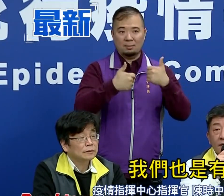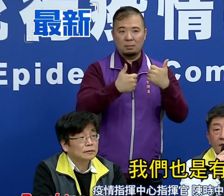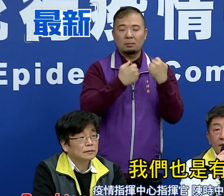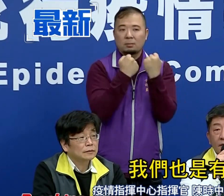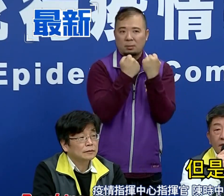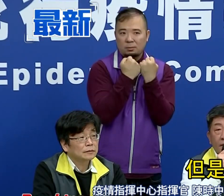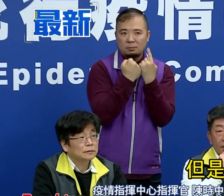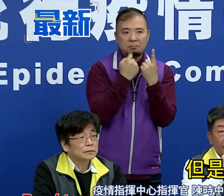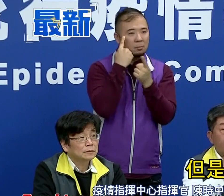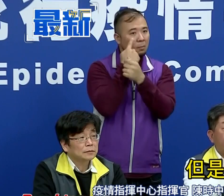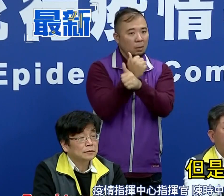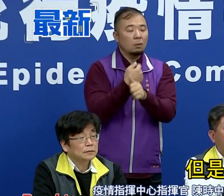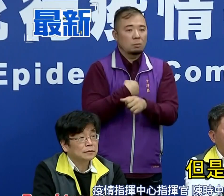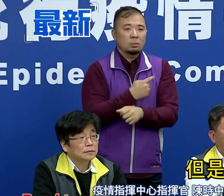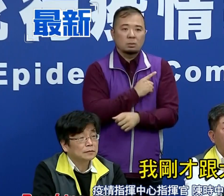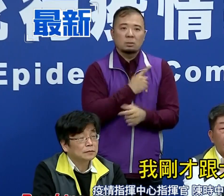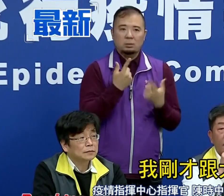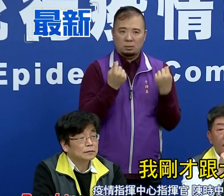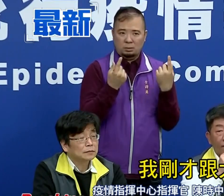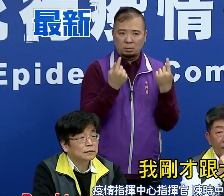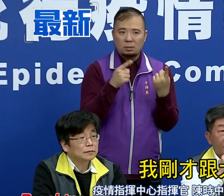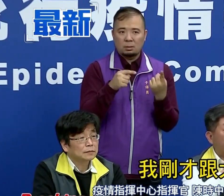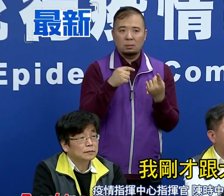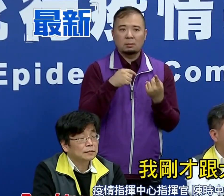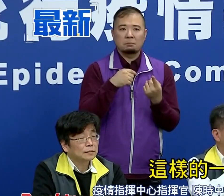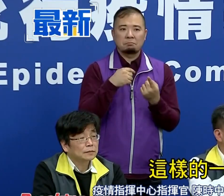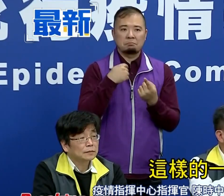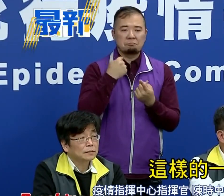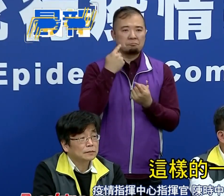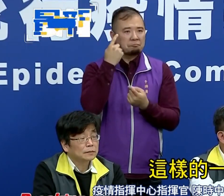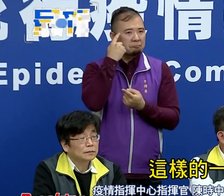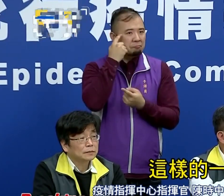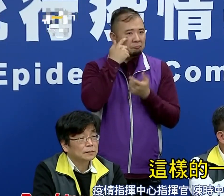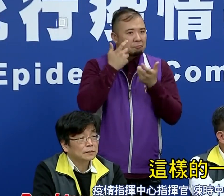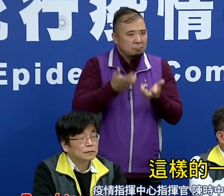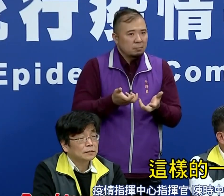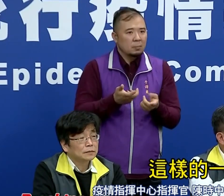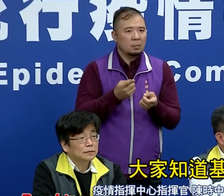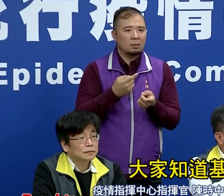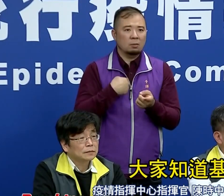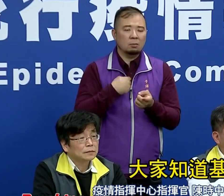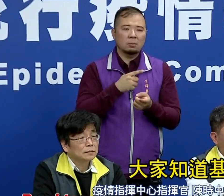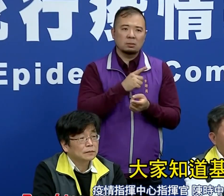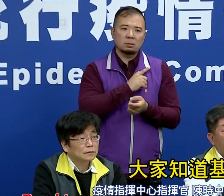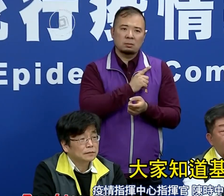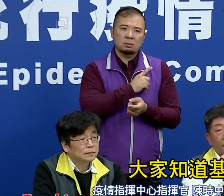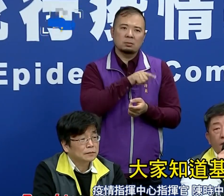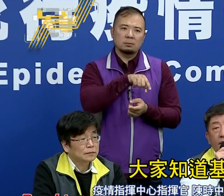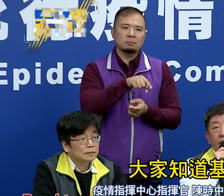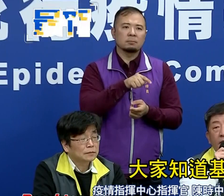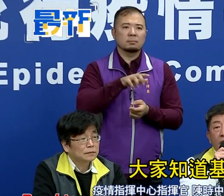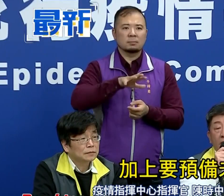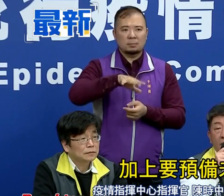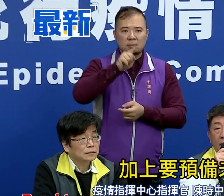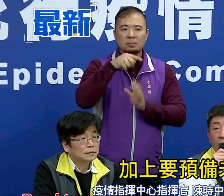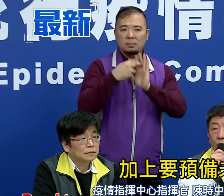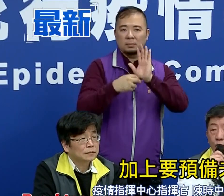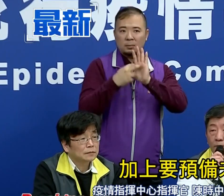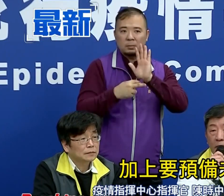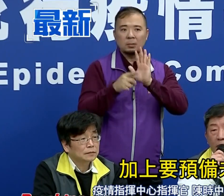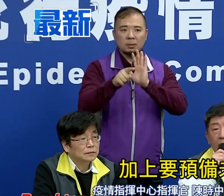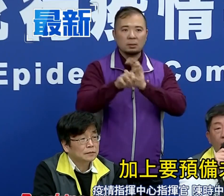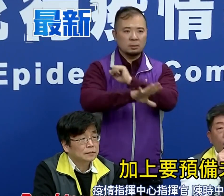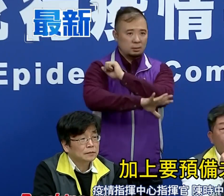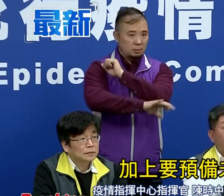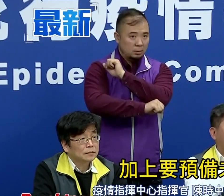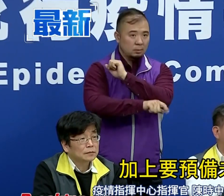人，那但是呢，我刚才跟大家分析这样的一个情况，大家知道基本的量能加上要